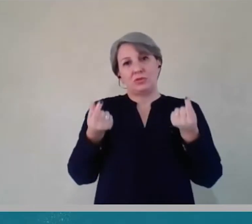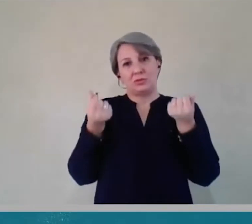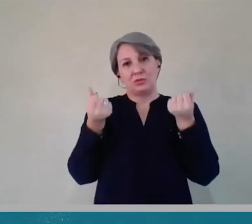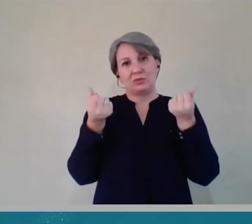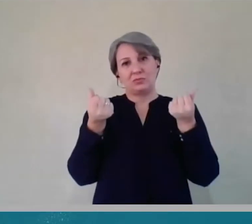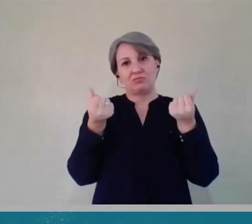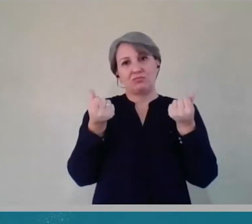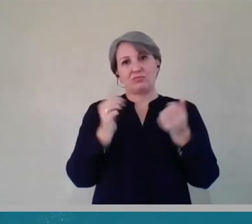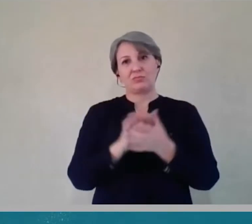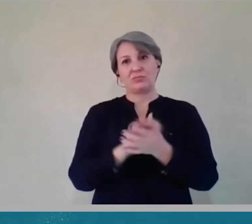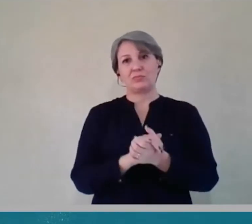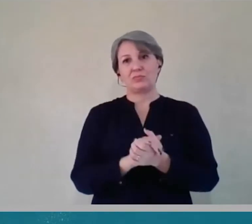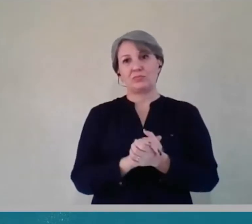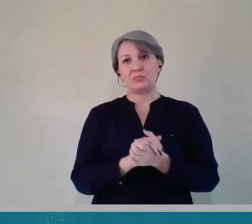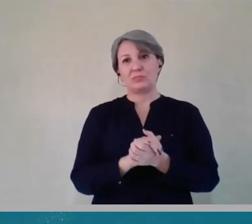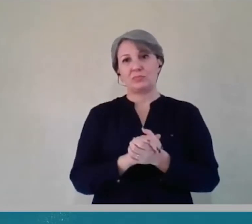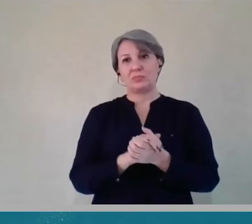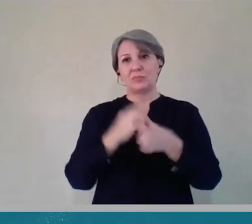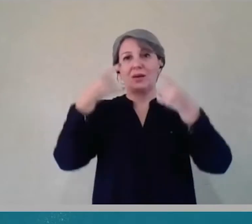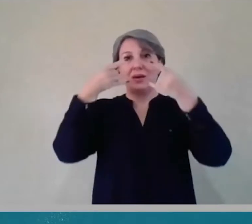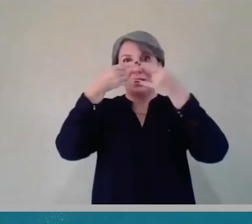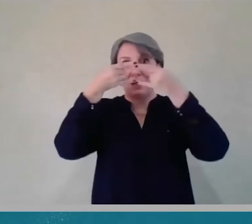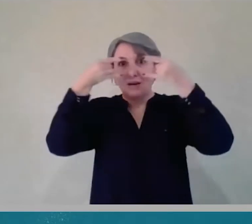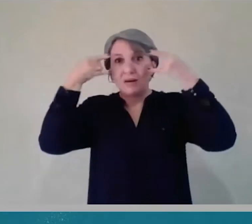e cilada e em muitas